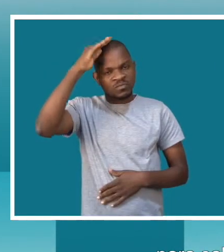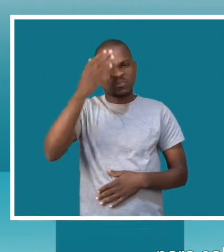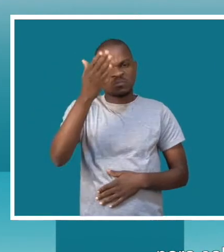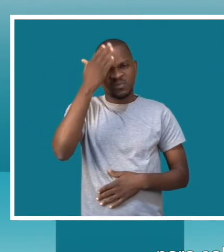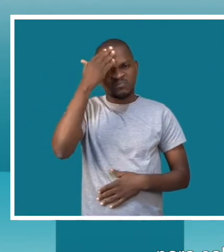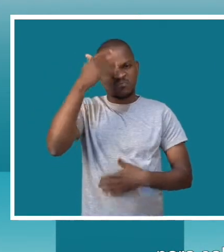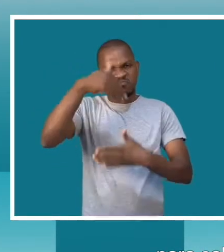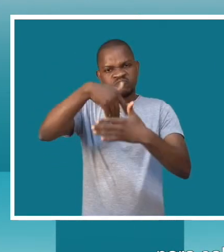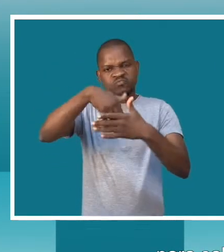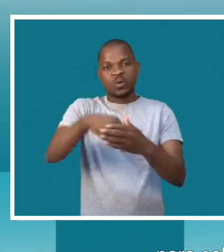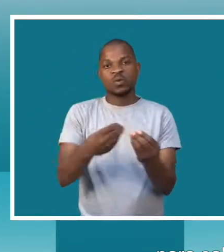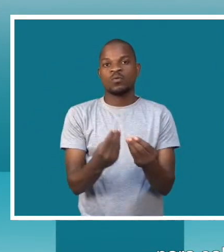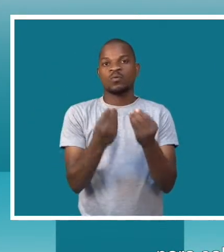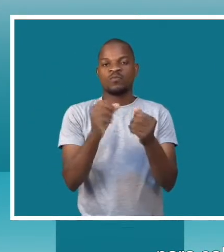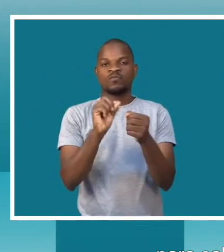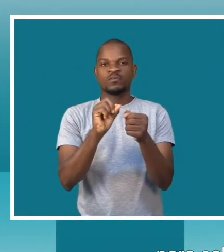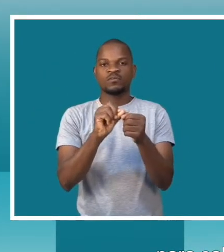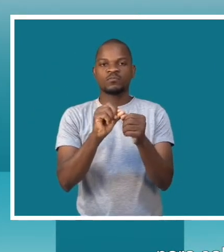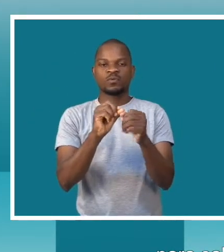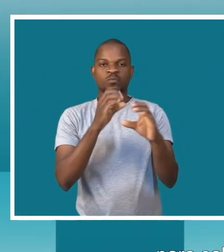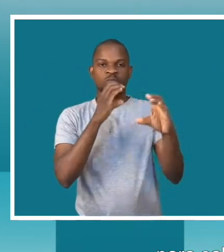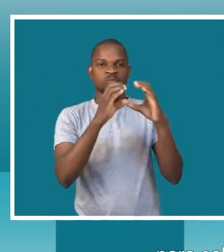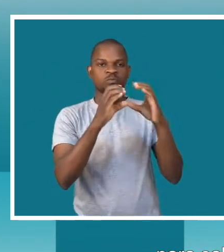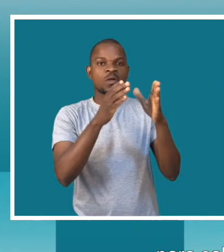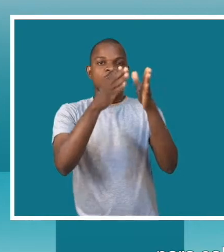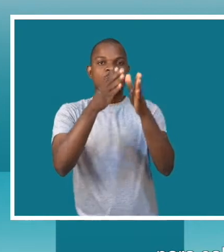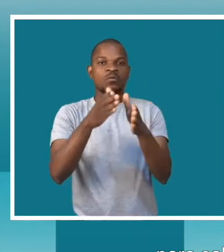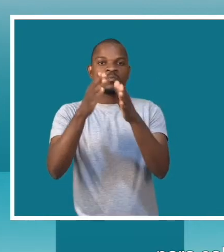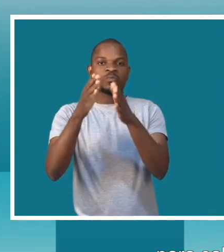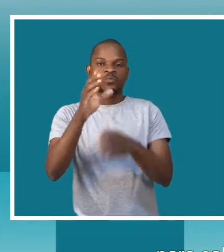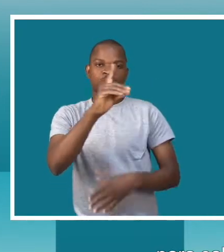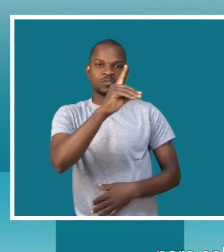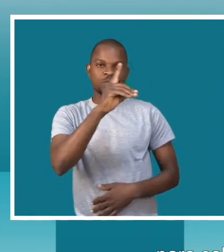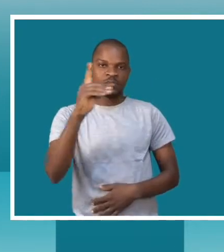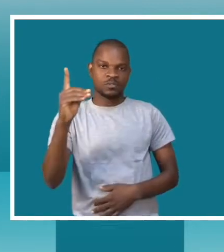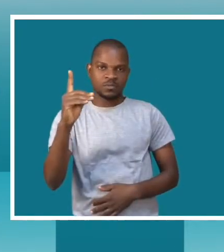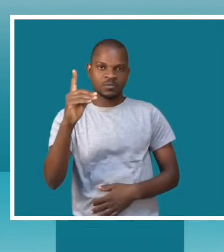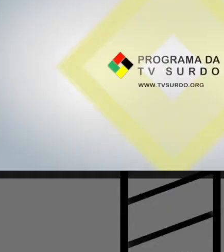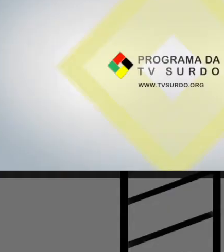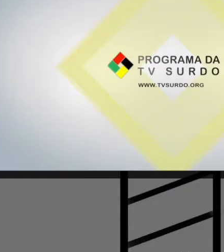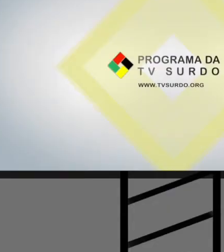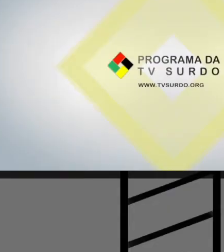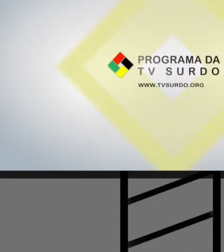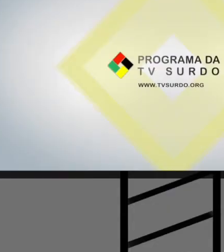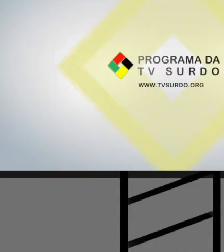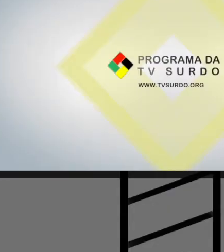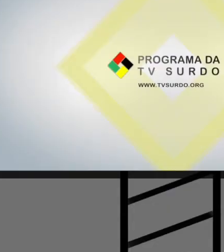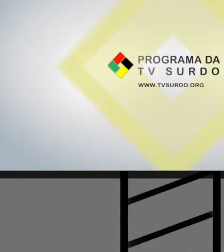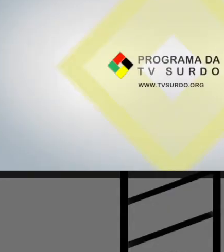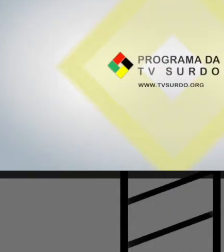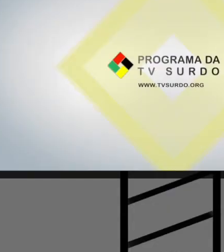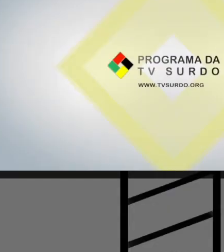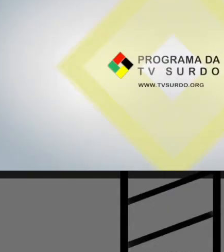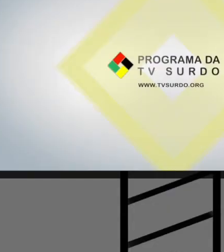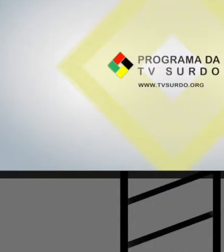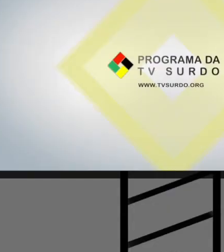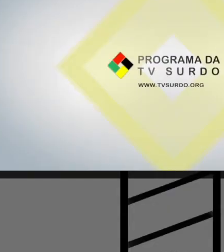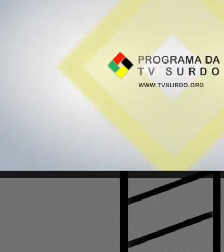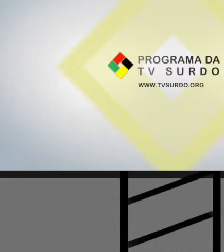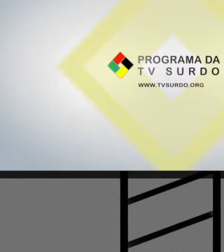mais como lidar com esse tipo de pessoas com necessidade de especiais. Vamos a mais uma pausa.